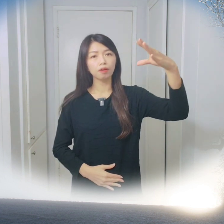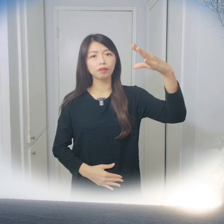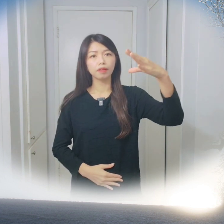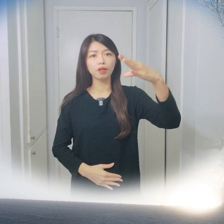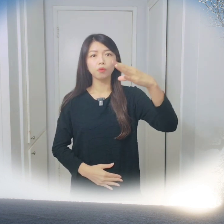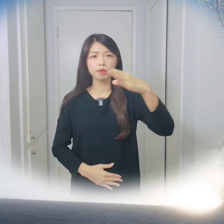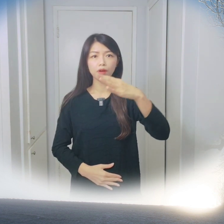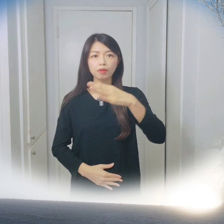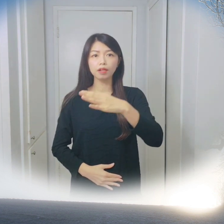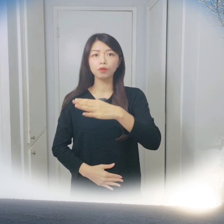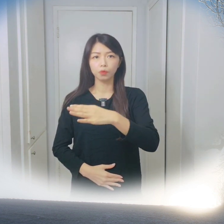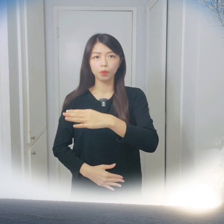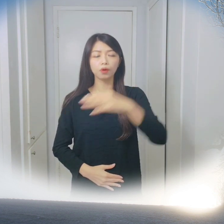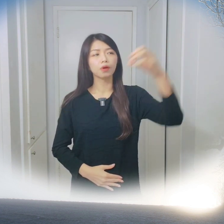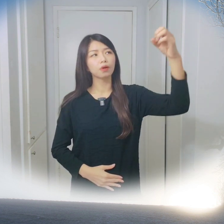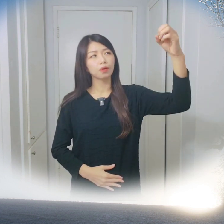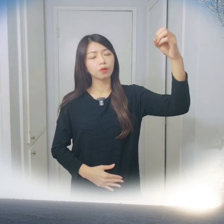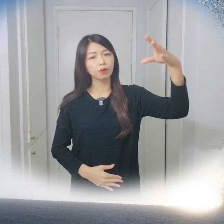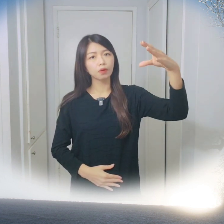상태에서 내려오면서 사선으로